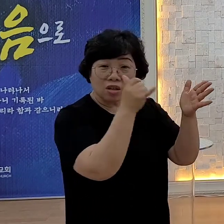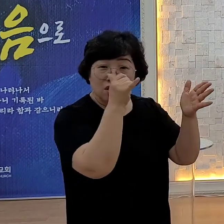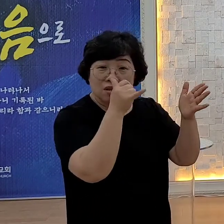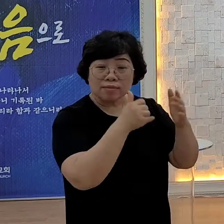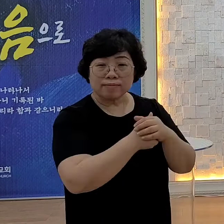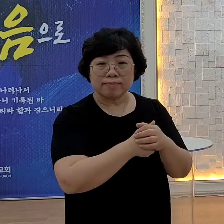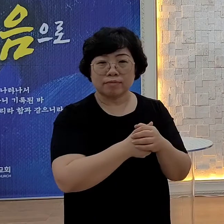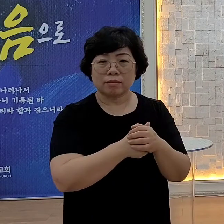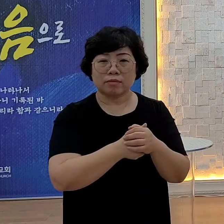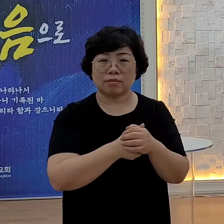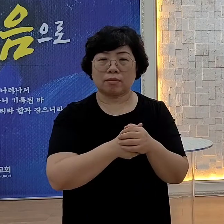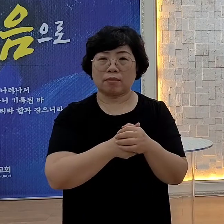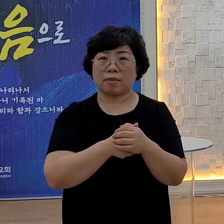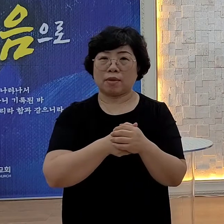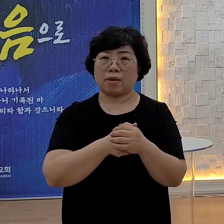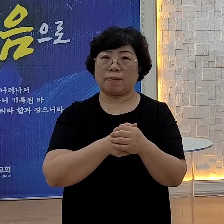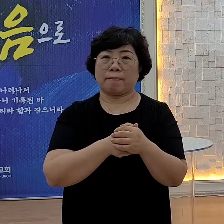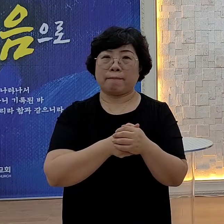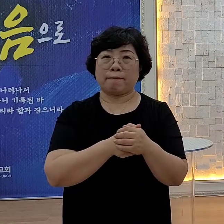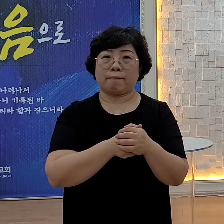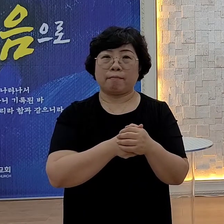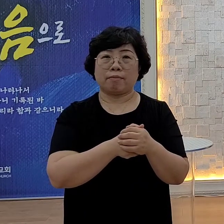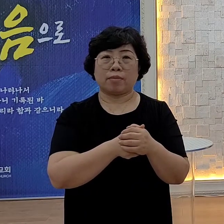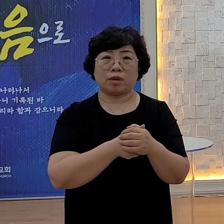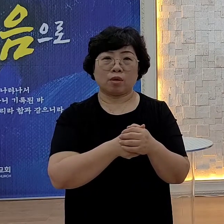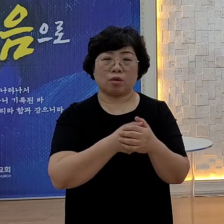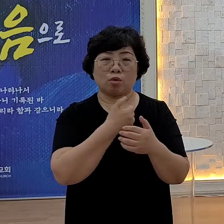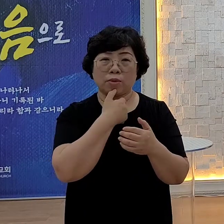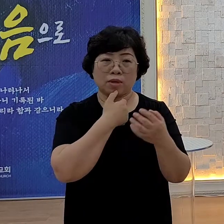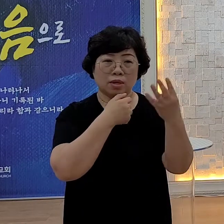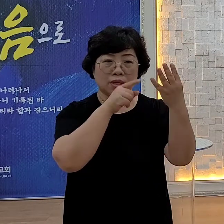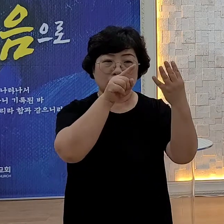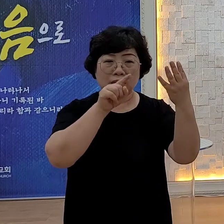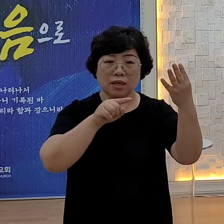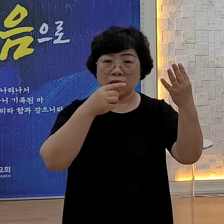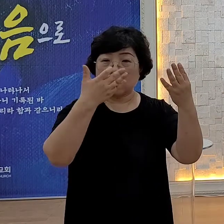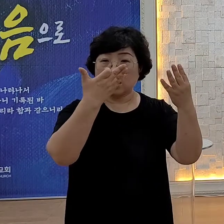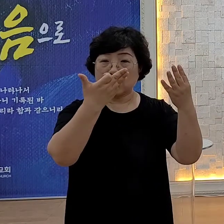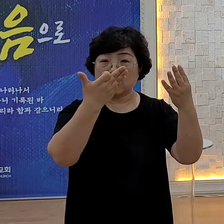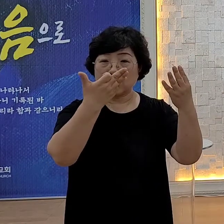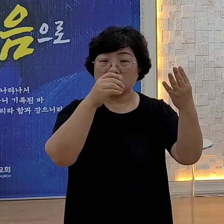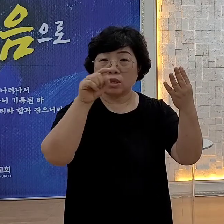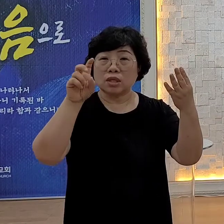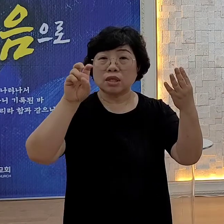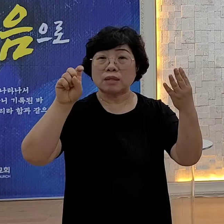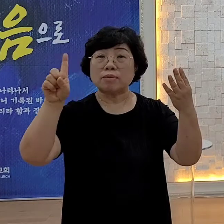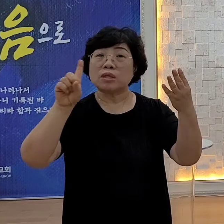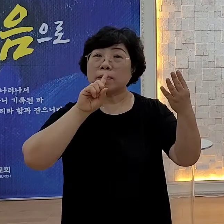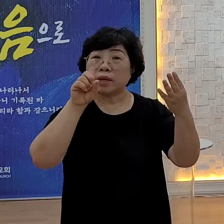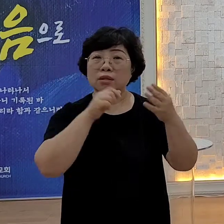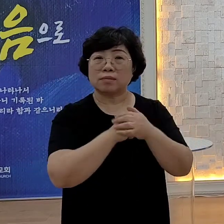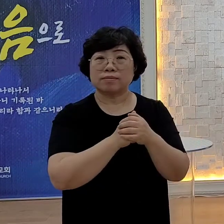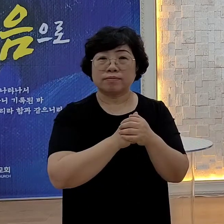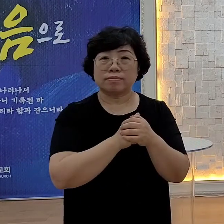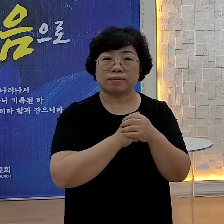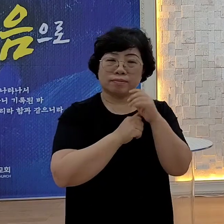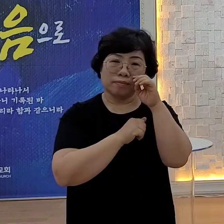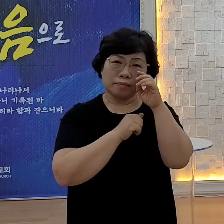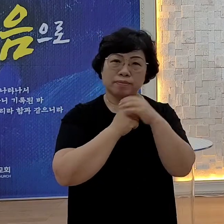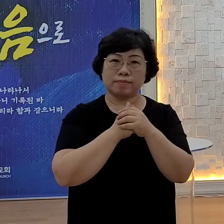않습니까? 그리고 그게 오늘 19절에서 21절까지 말씀. 여러분 한번 보세요. 오늘 본문